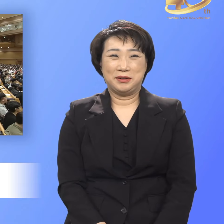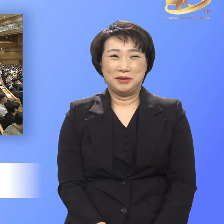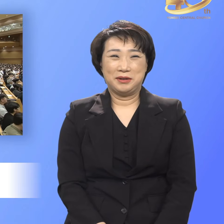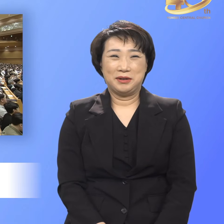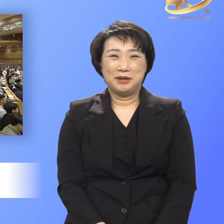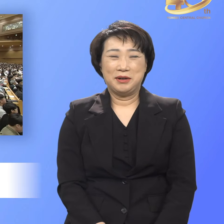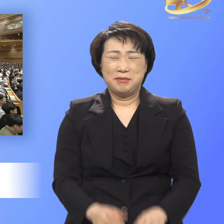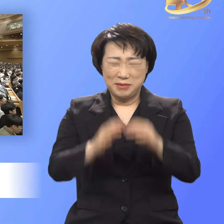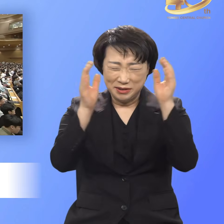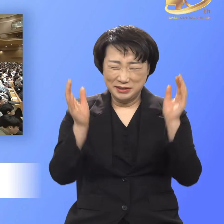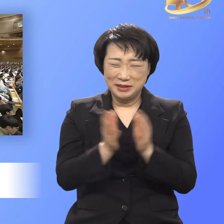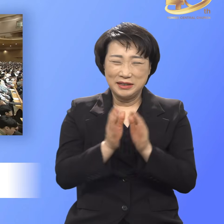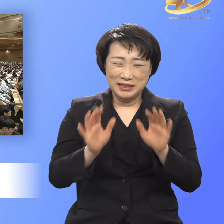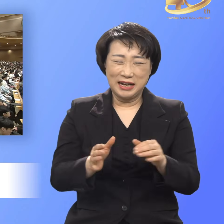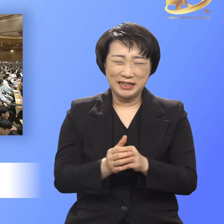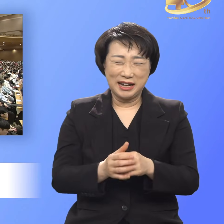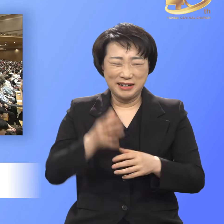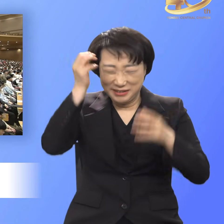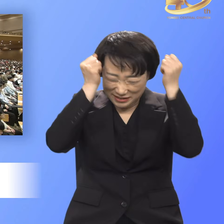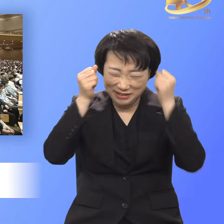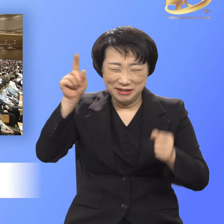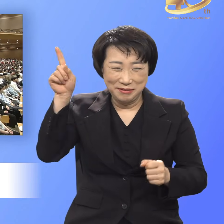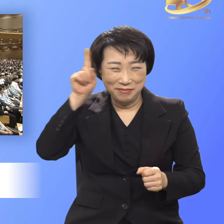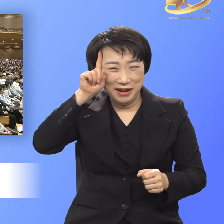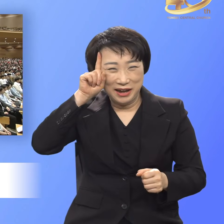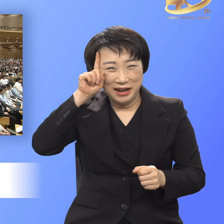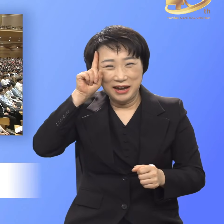이렇게 다 하도 많이 해서 다 외웠어.